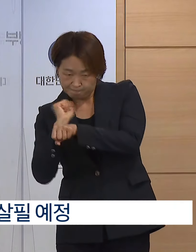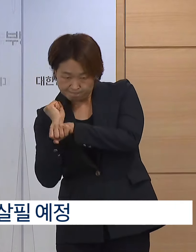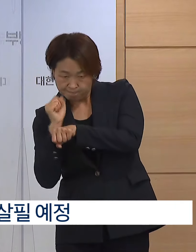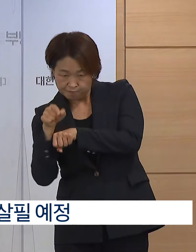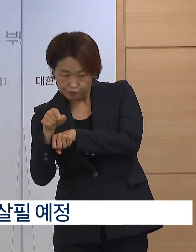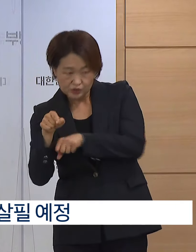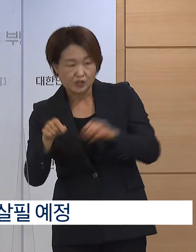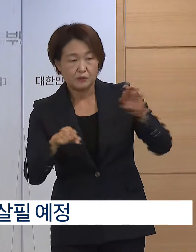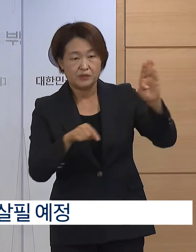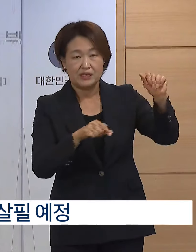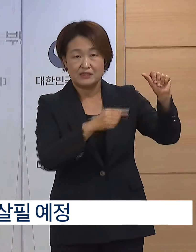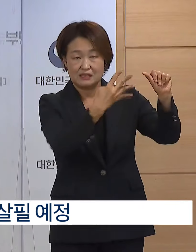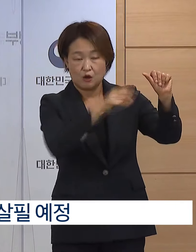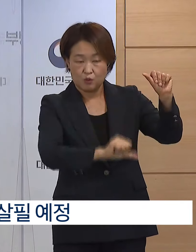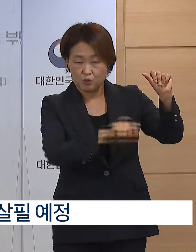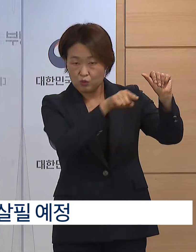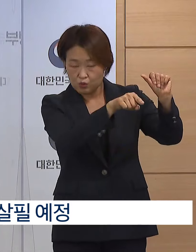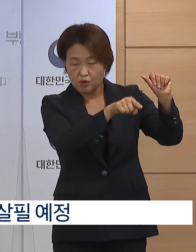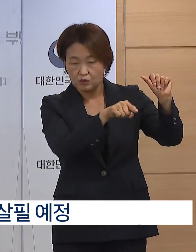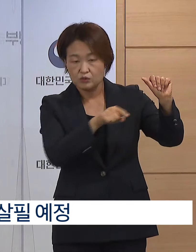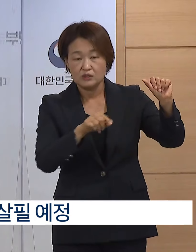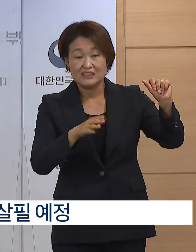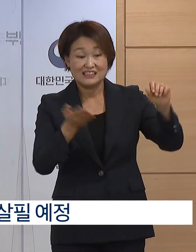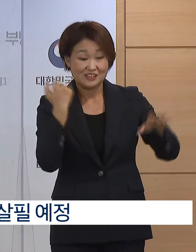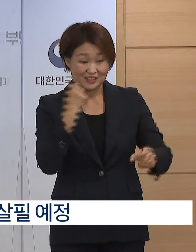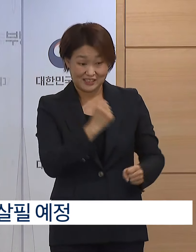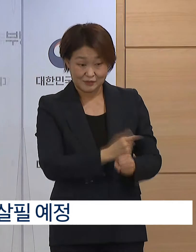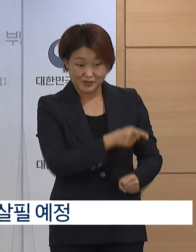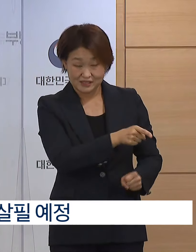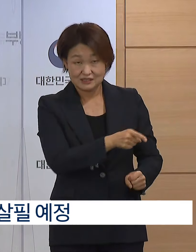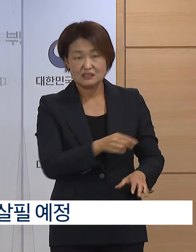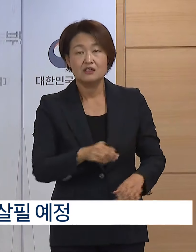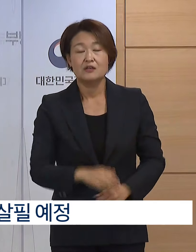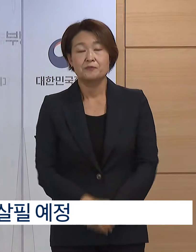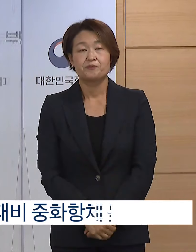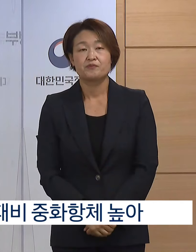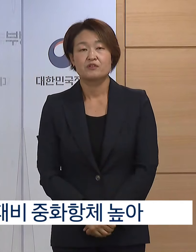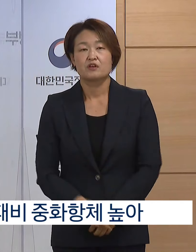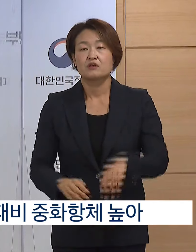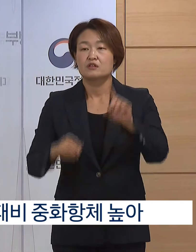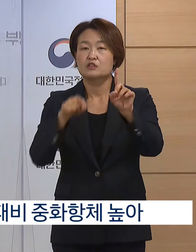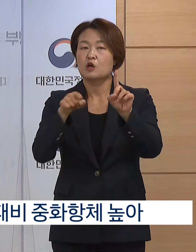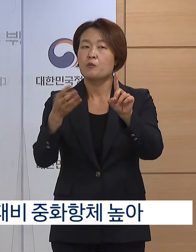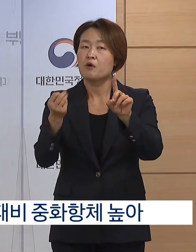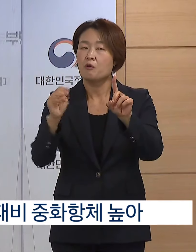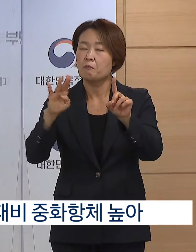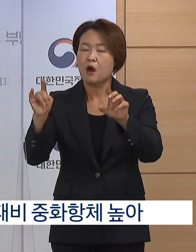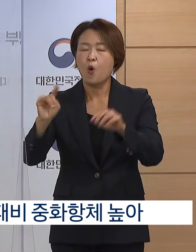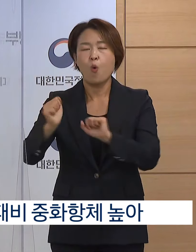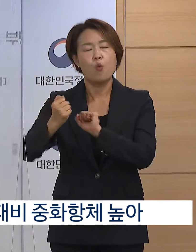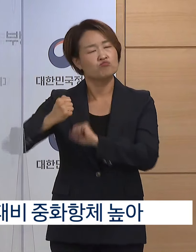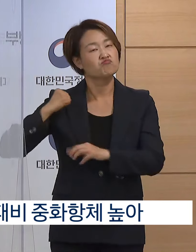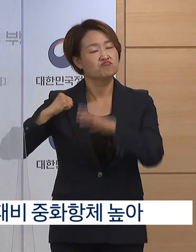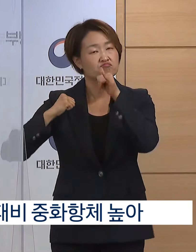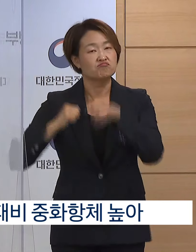5에 대해 기존 백신 대비 약 2.6배의 중화 항체가가 확인되고 있습니다.